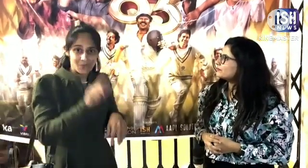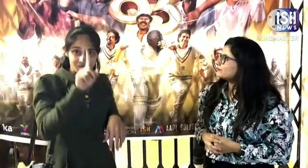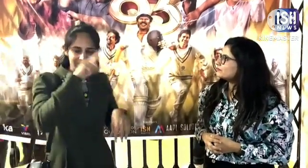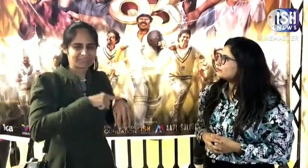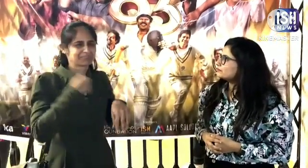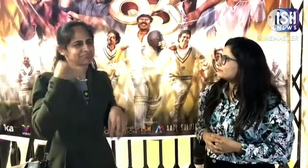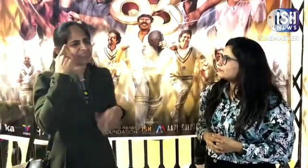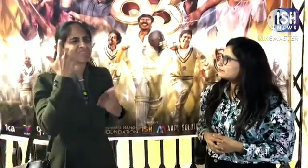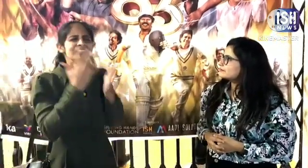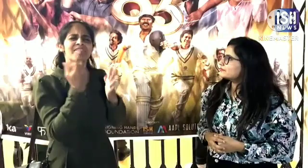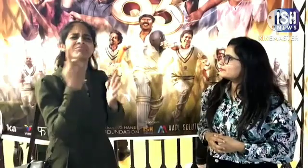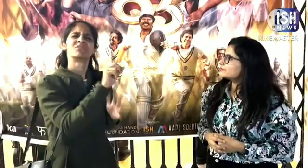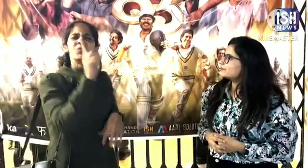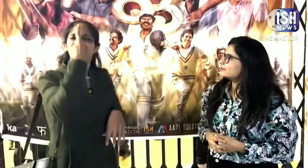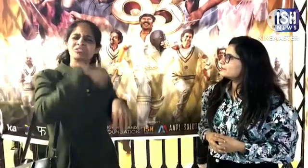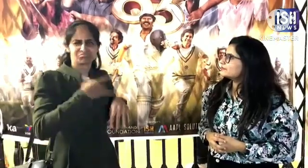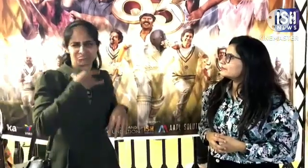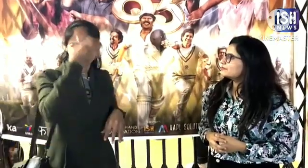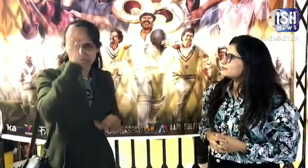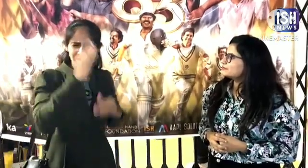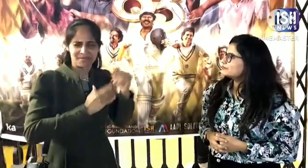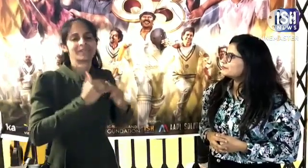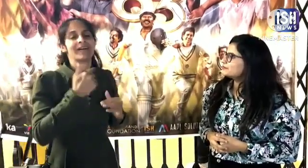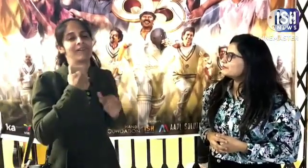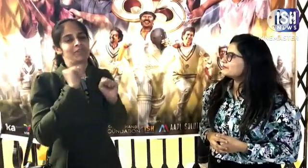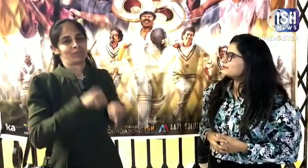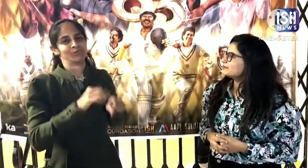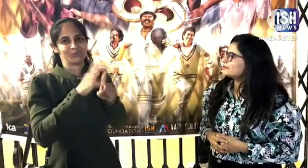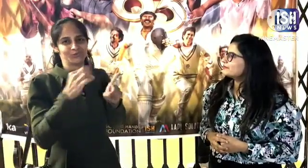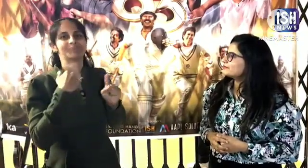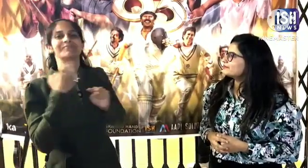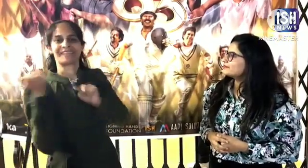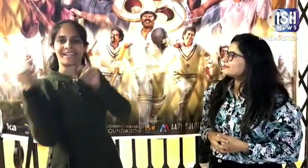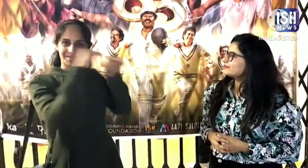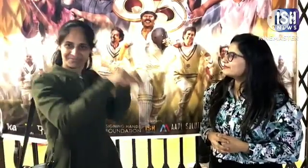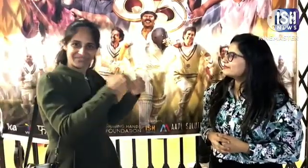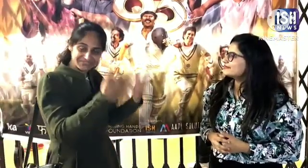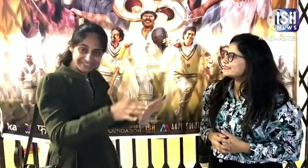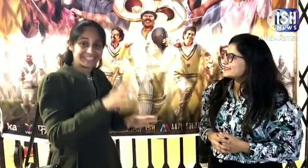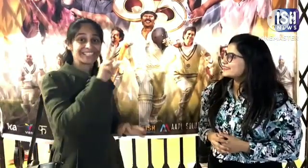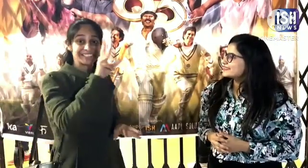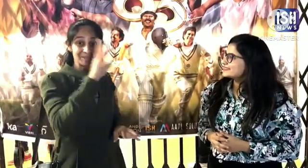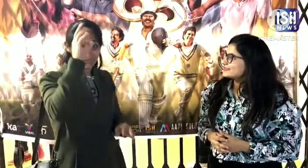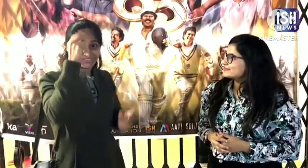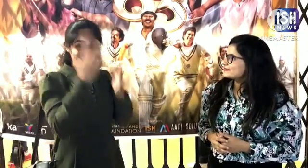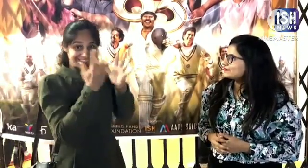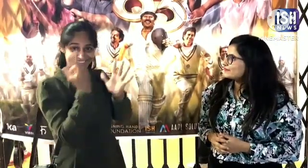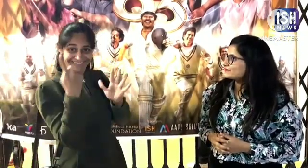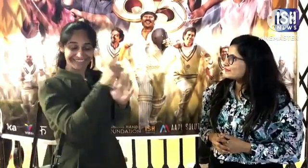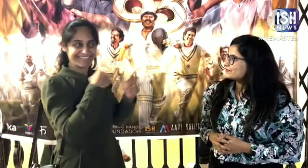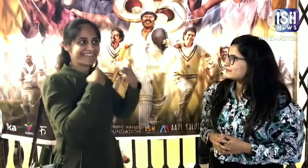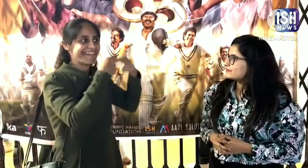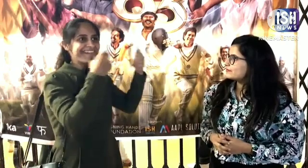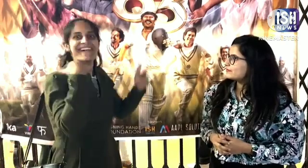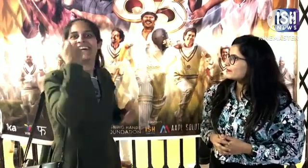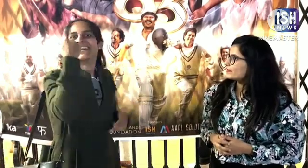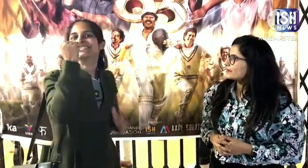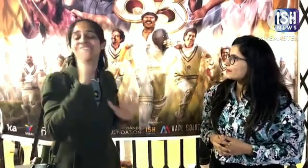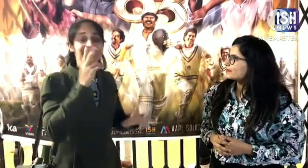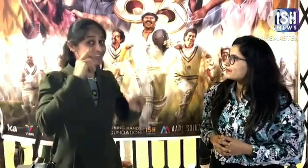यह पहली बार है जब मैंने आईएसएल अनुवाद वाली कोई फिल्म देखी हो। अब जब मैंने फिल्म आईएसएल अनुवाद के साथ देखी तो मुझे यह अच्छी तरह